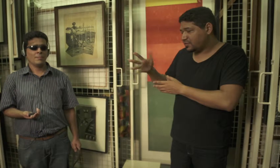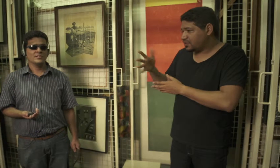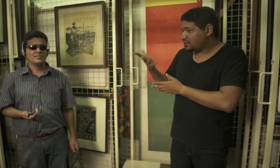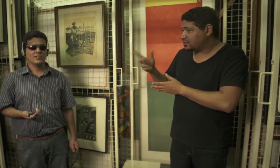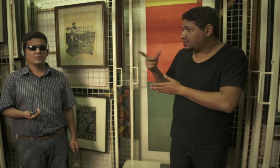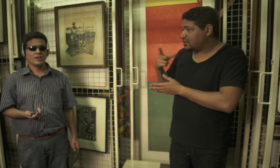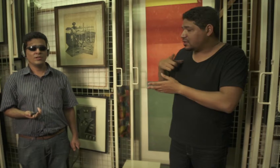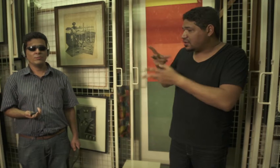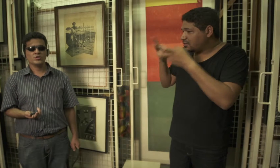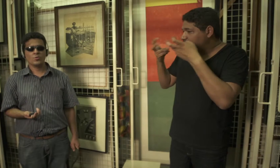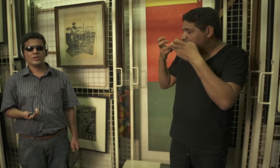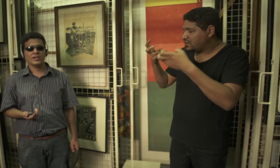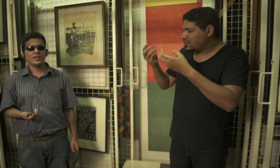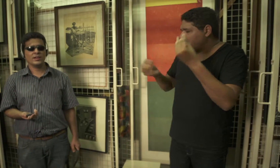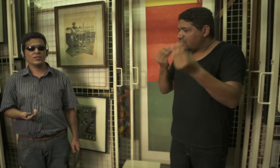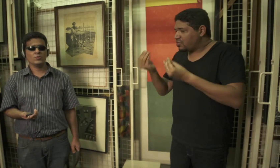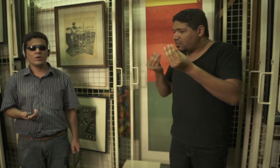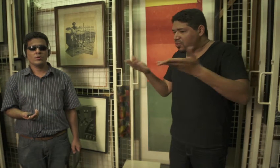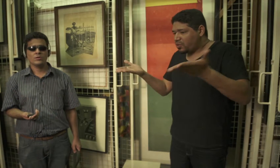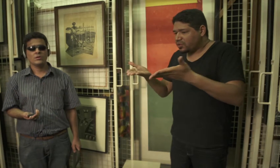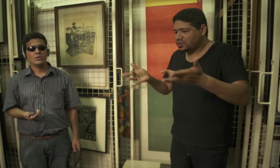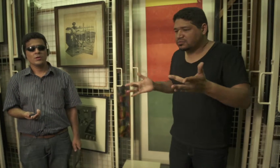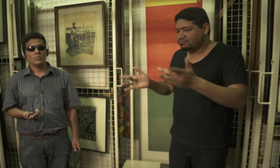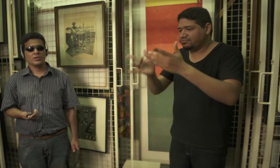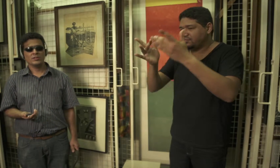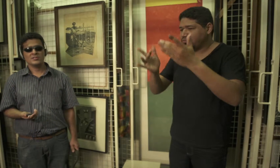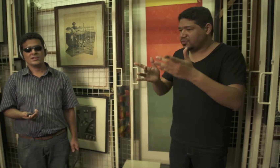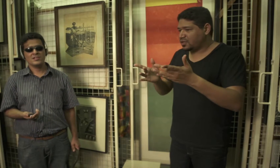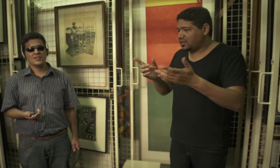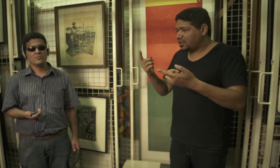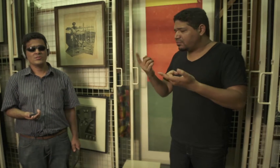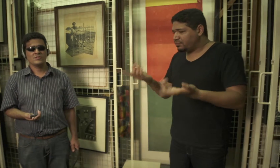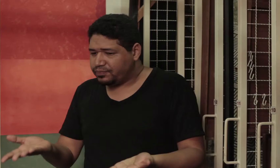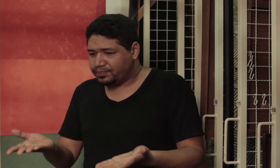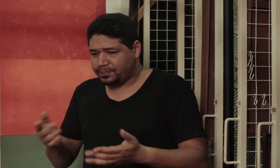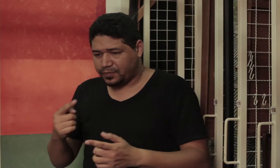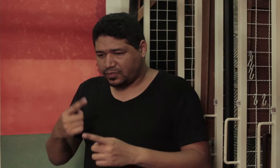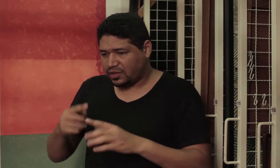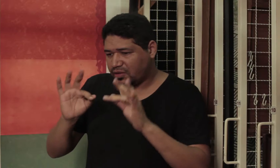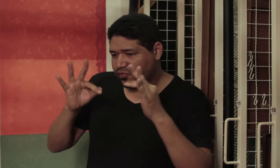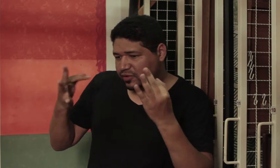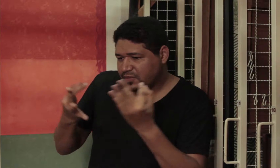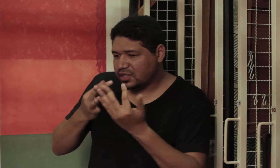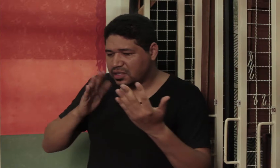Apreciando ela Eu vejo o quanto Ela é atual Porque nós ainda Temos famílias Crianças Em